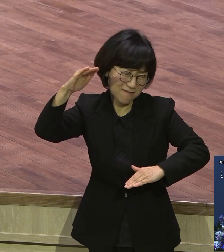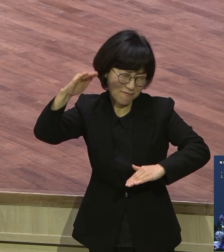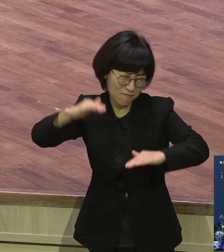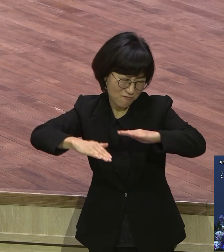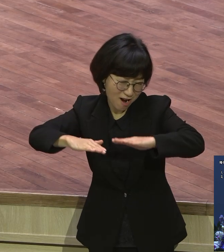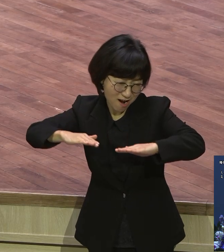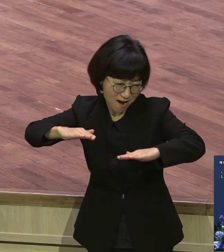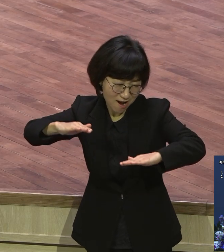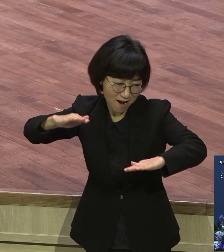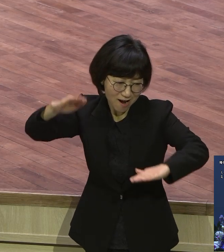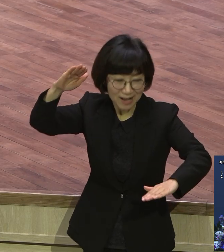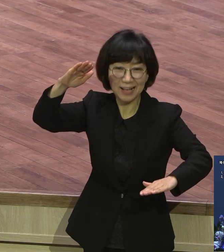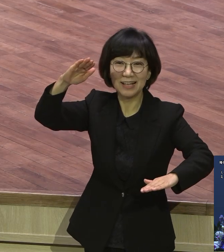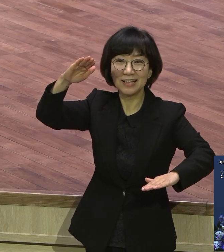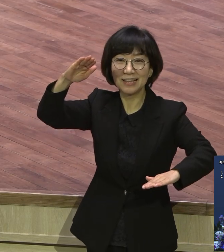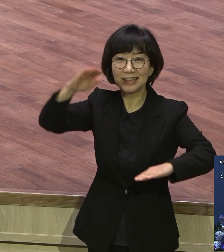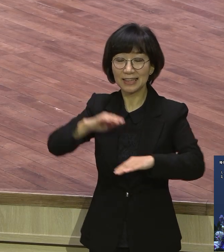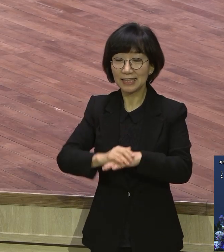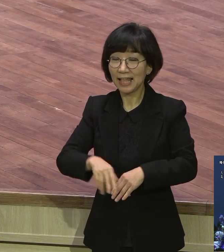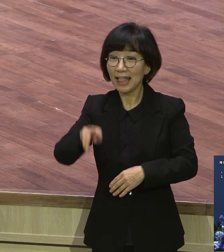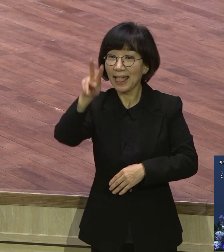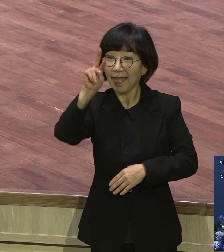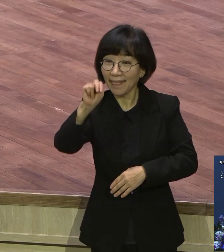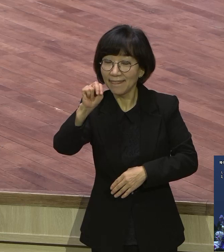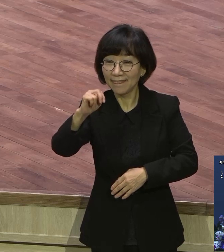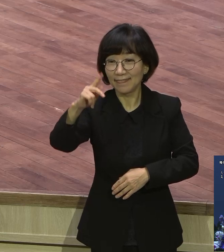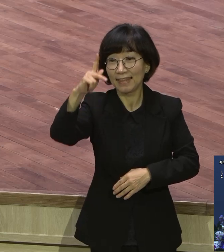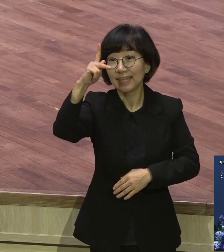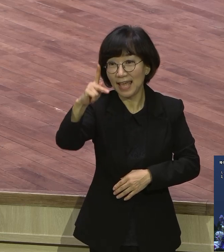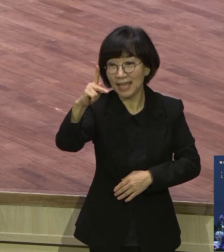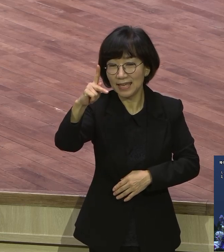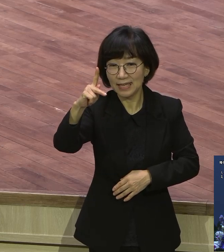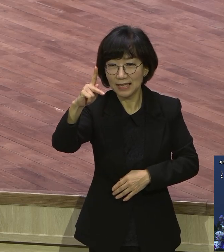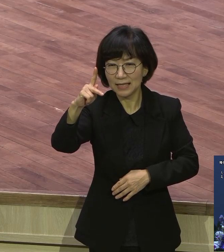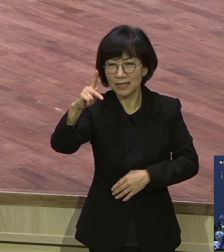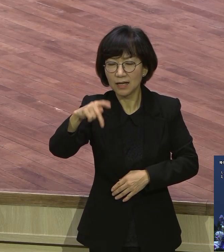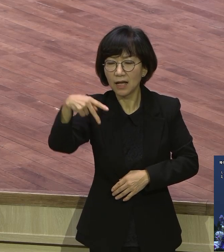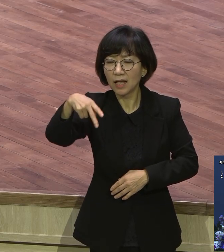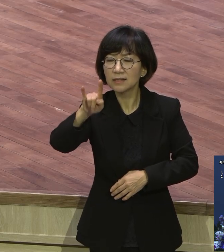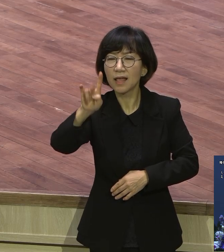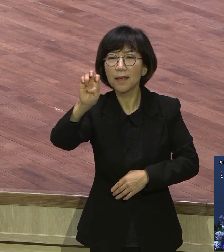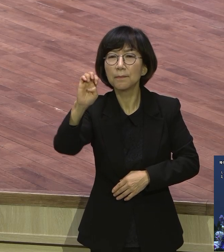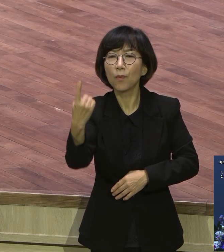다시 말하면 NK세포는 모든 병을 막는 방부제 역할을 한다는 거예요